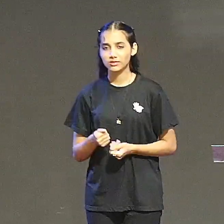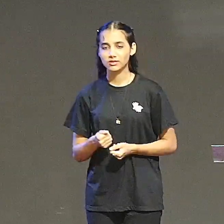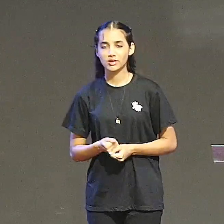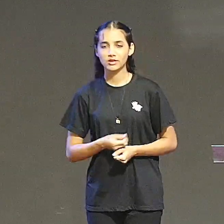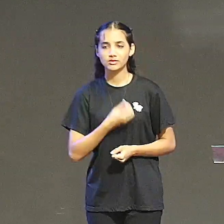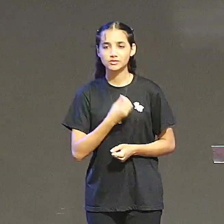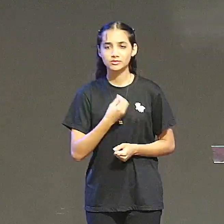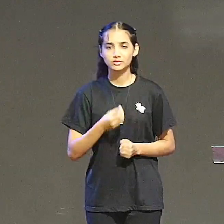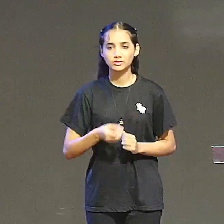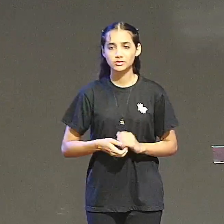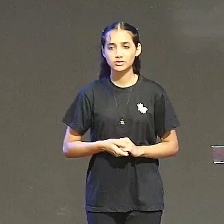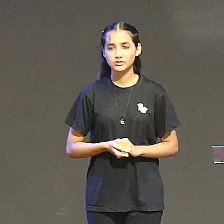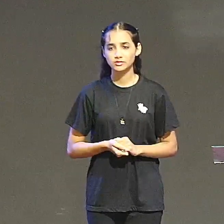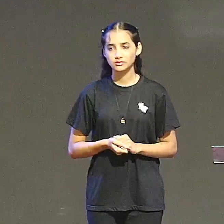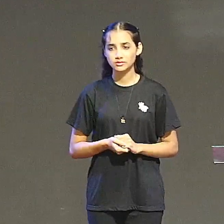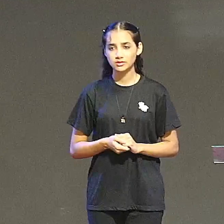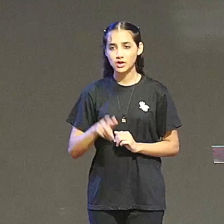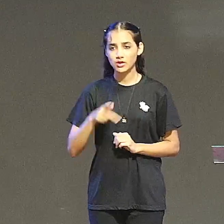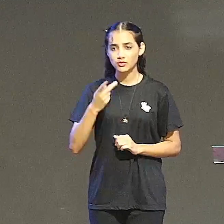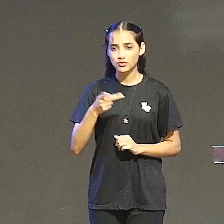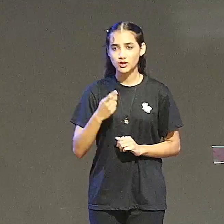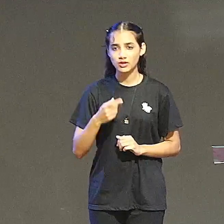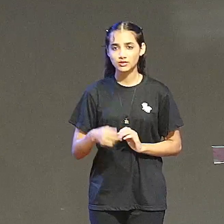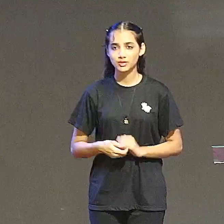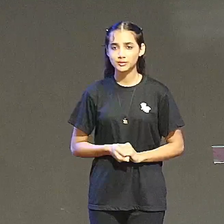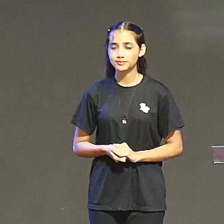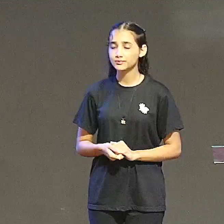virar e falar assim o